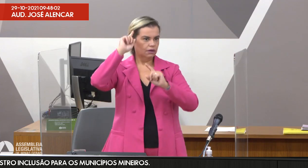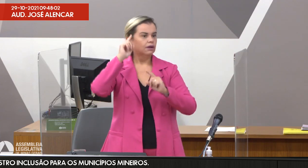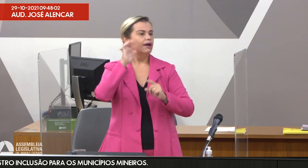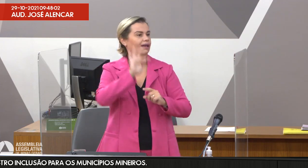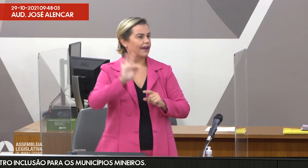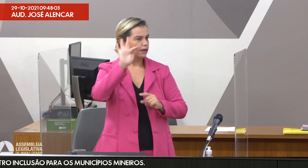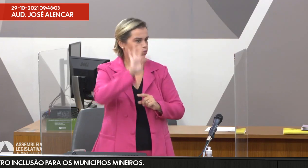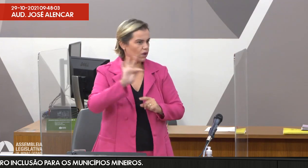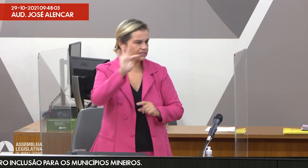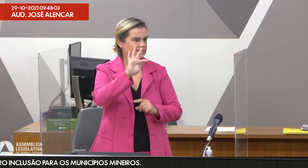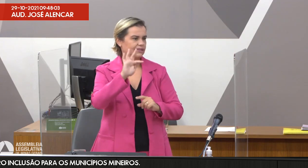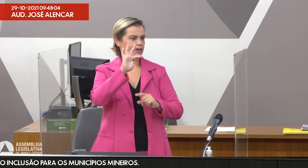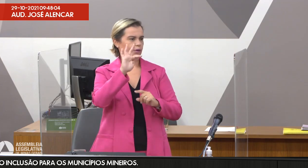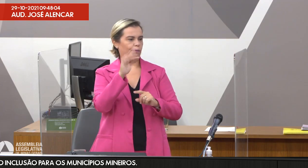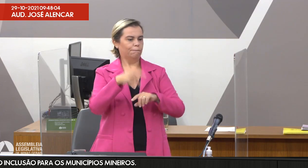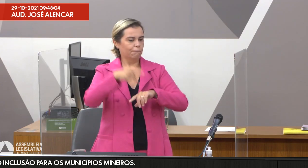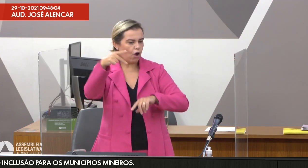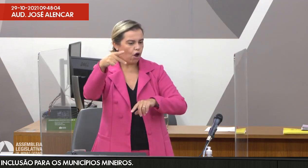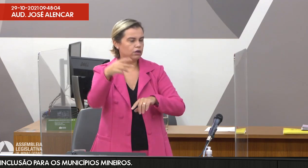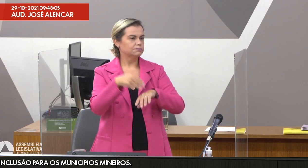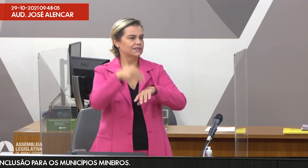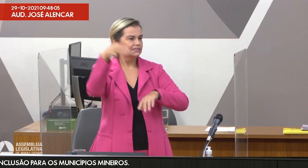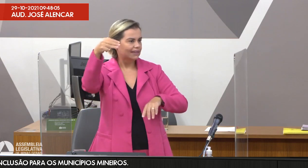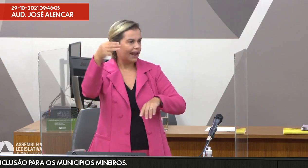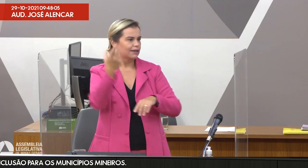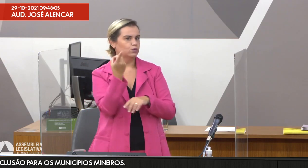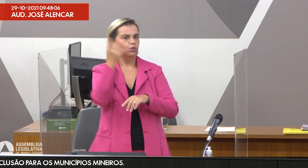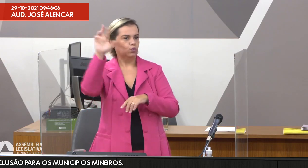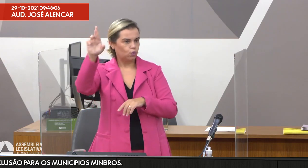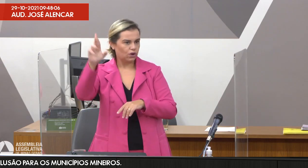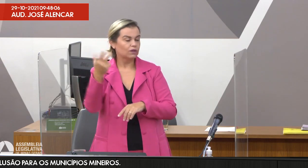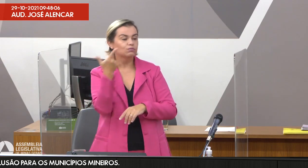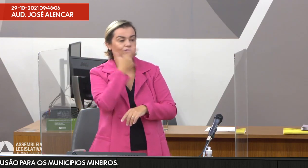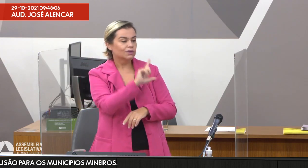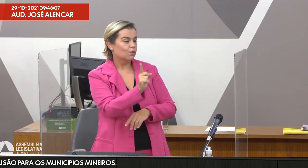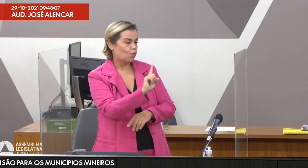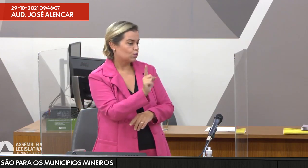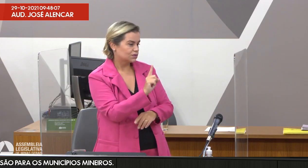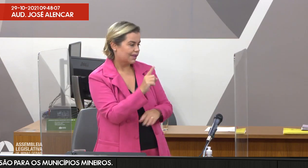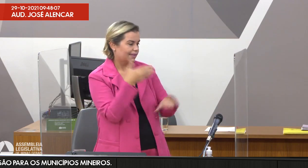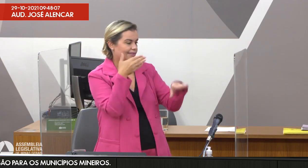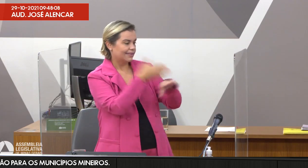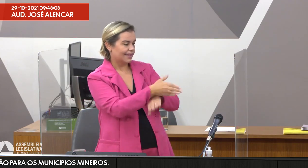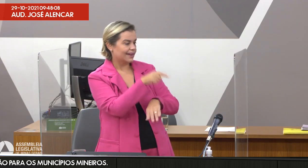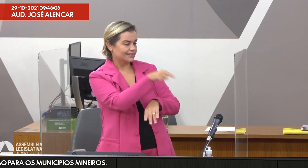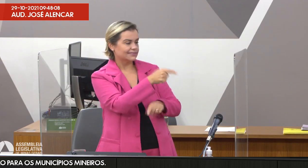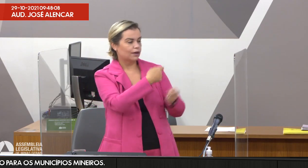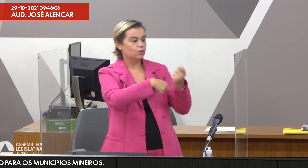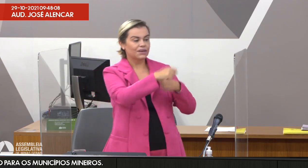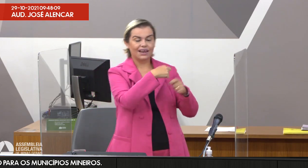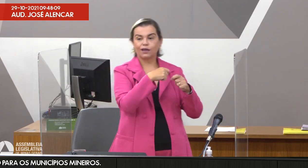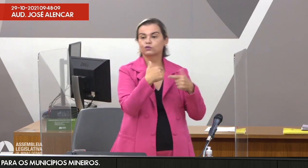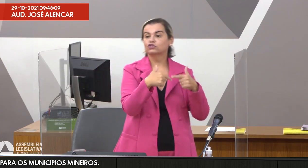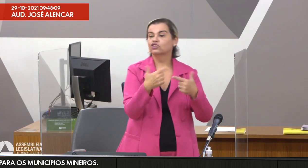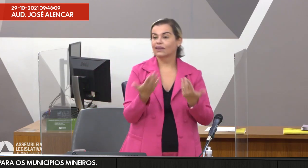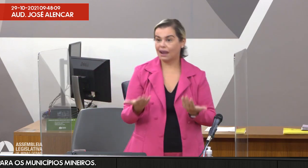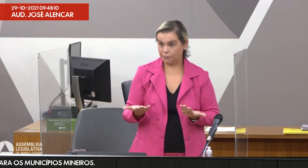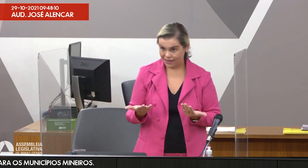Pessoas com deficiência que são qualificadas, têm sua graduação, pós, muitos são